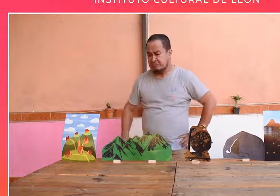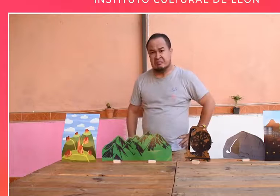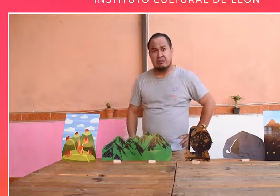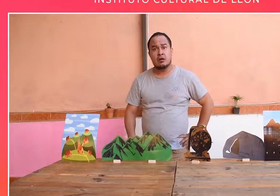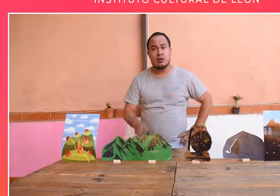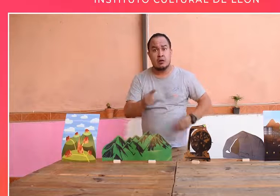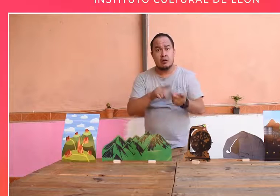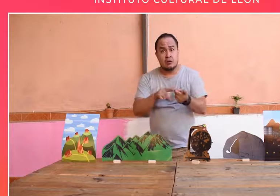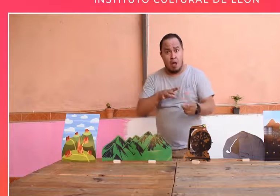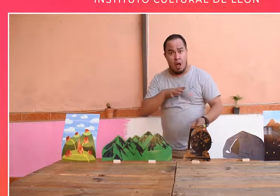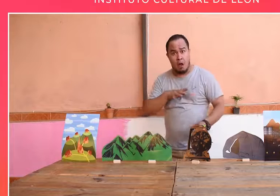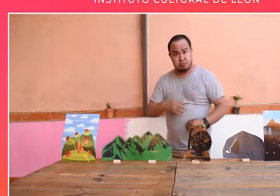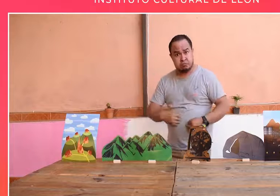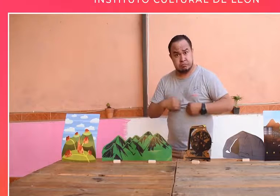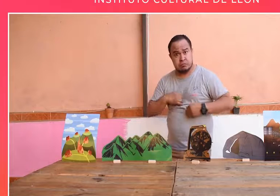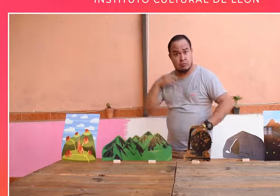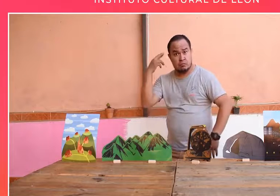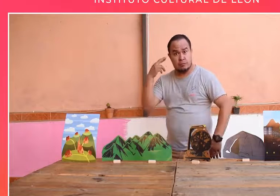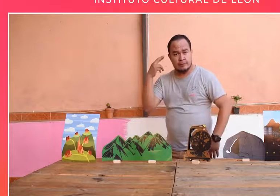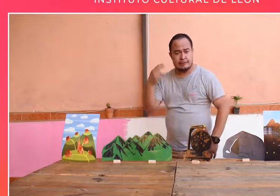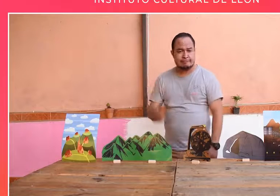y el rey había fallecido